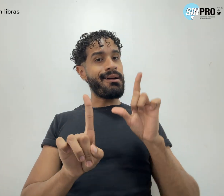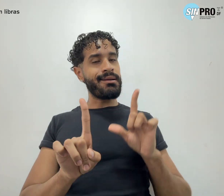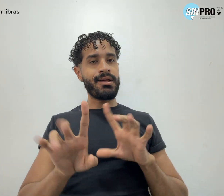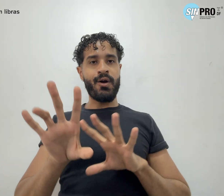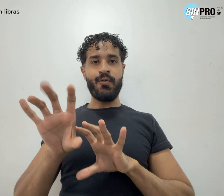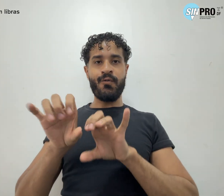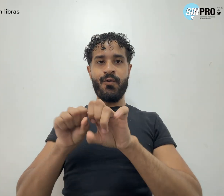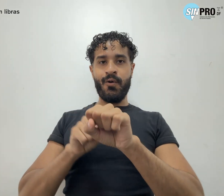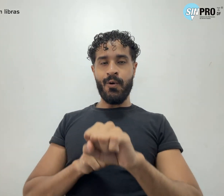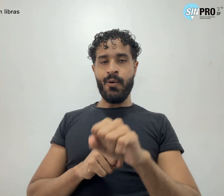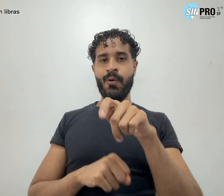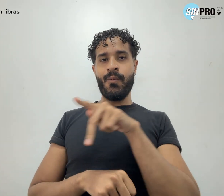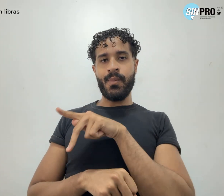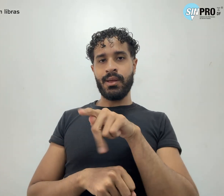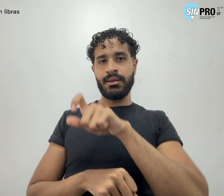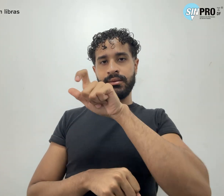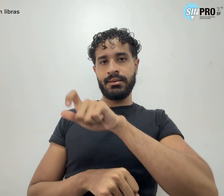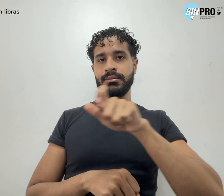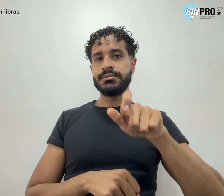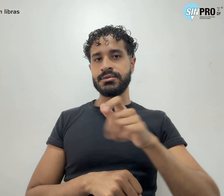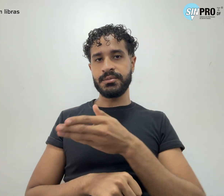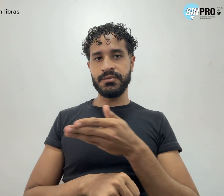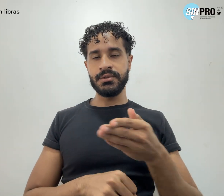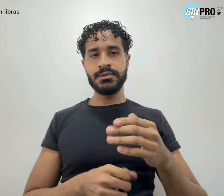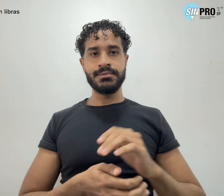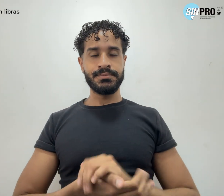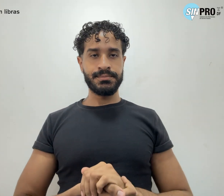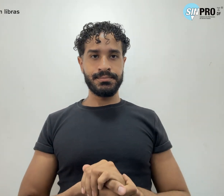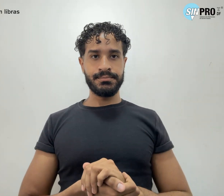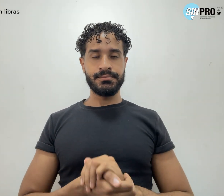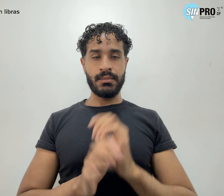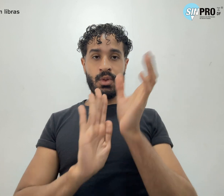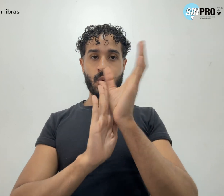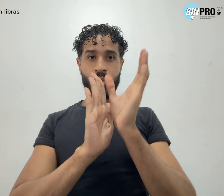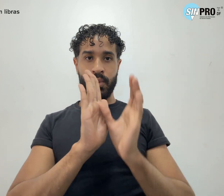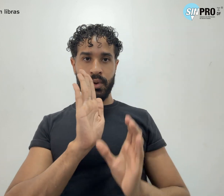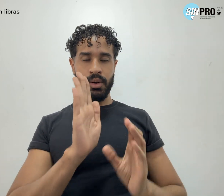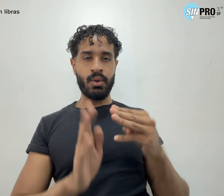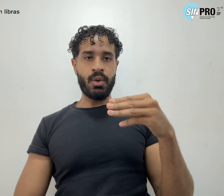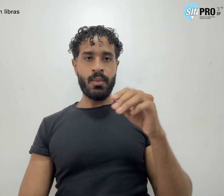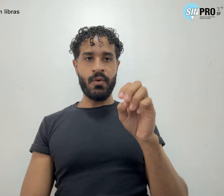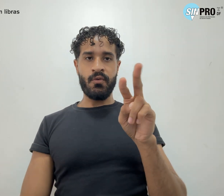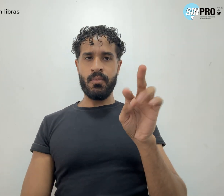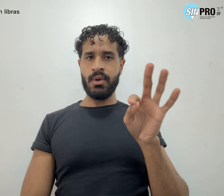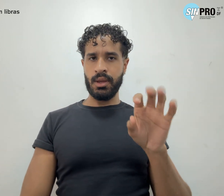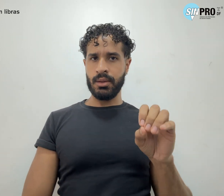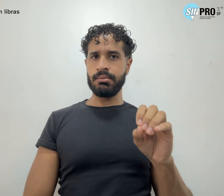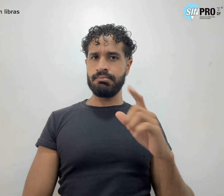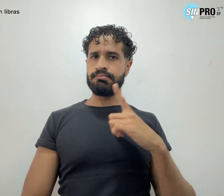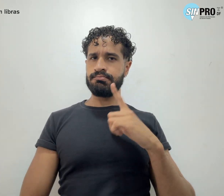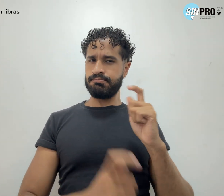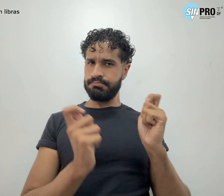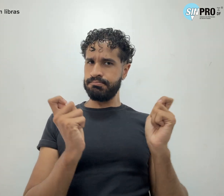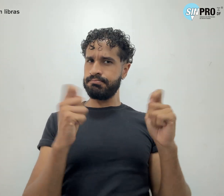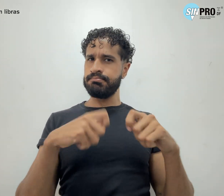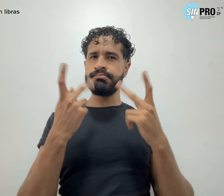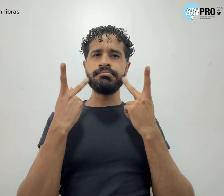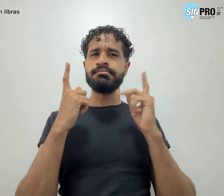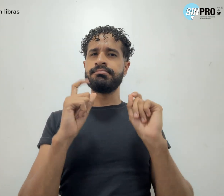e das professoras. O currículo em movimento tem potencial para tornar visíveis